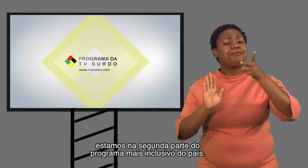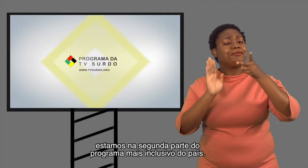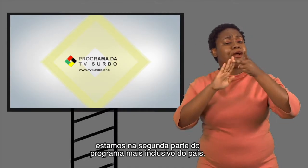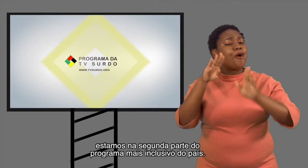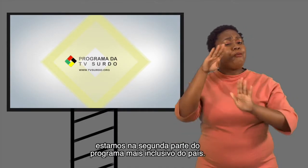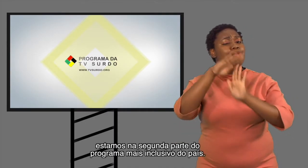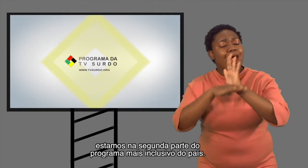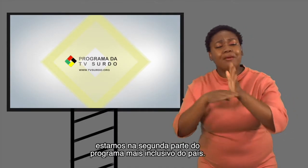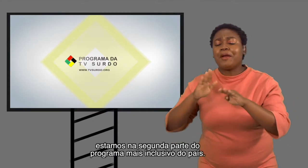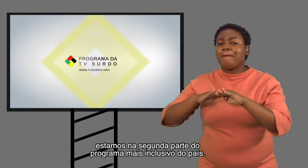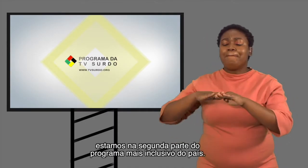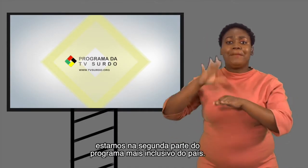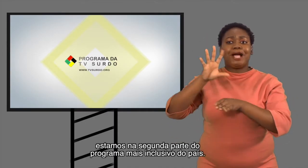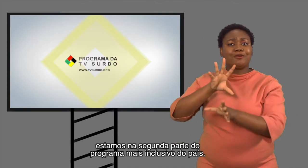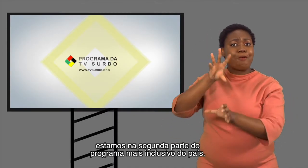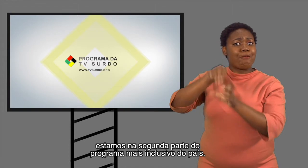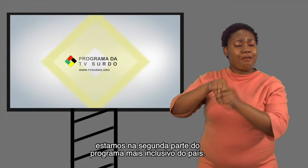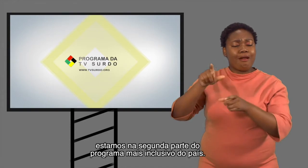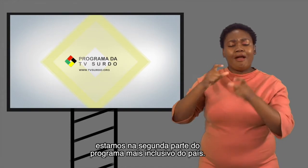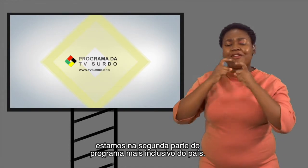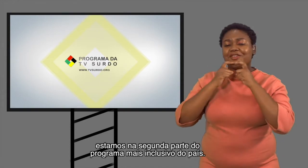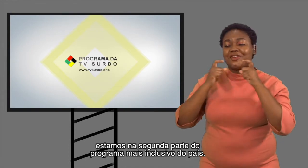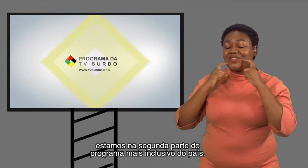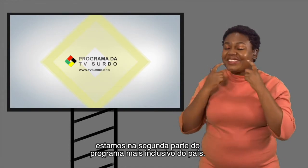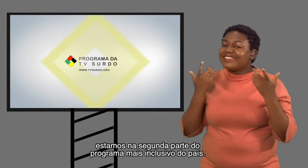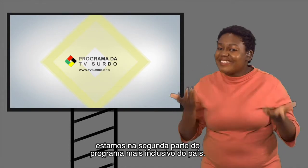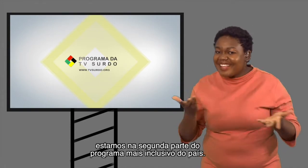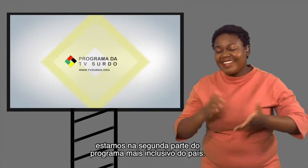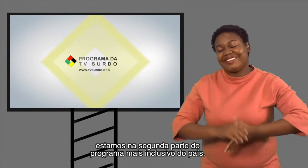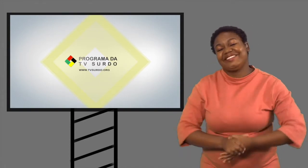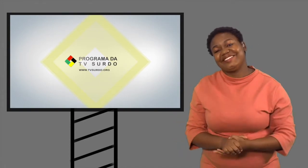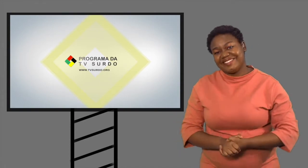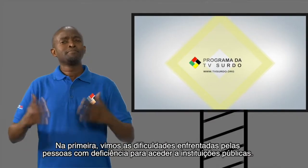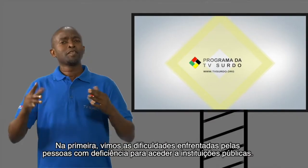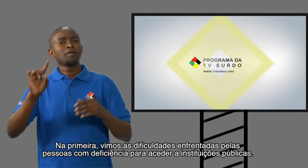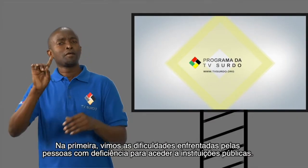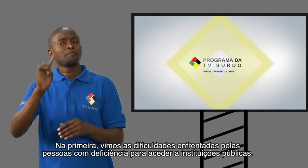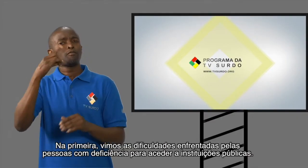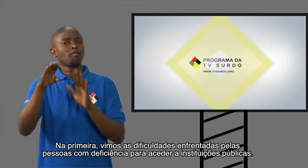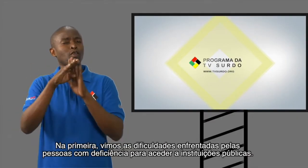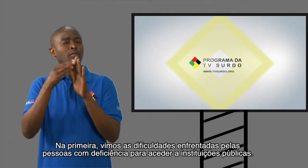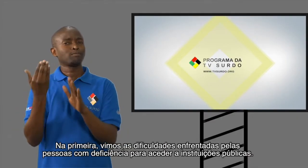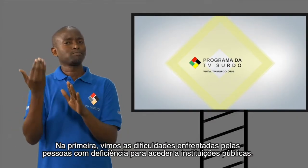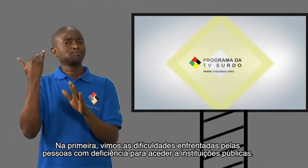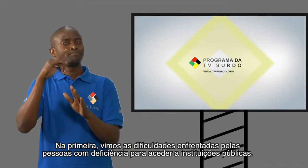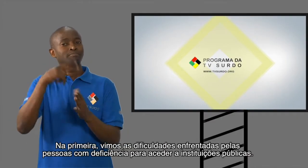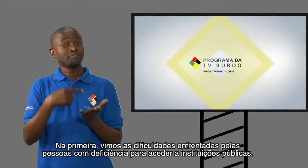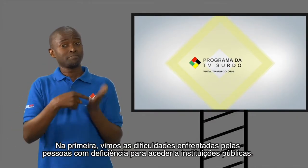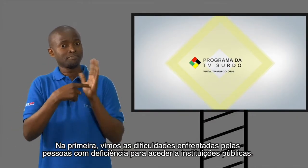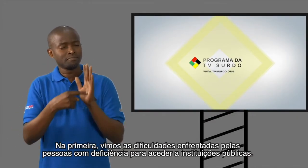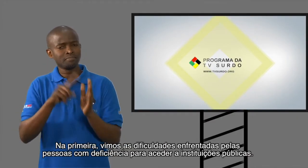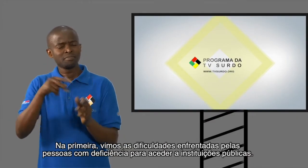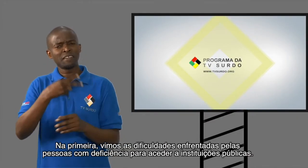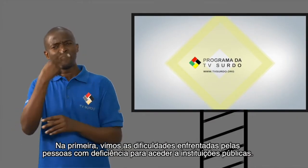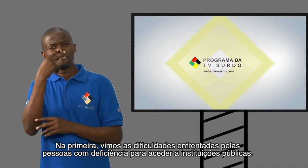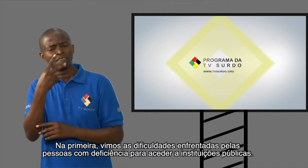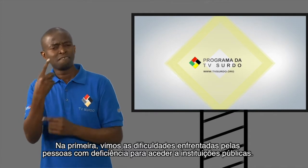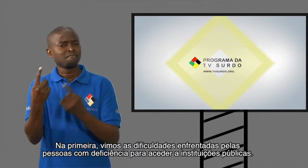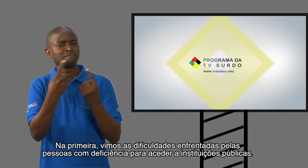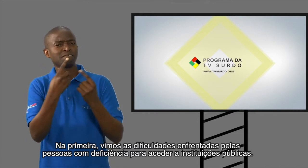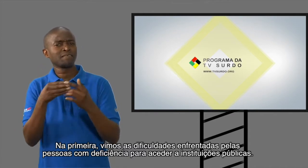Olá, estamos na segunda parte do programa mais inclusivo do país. Na primeira, vimos as